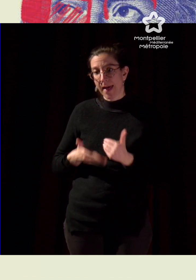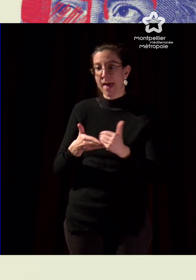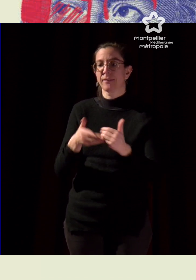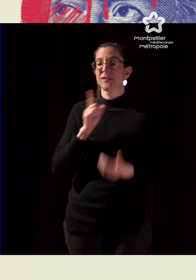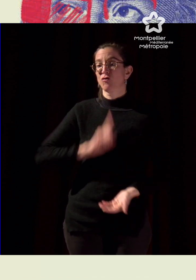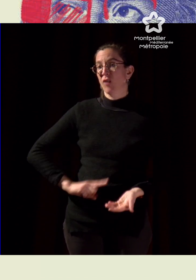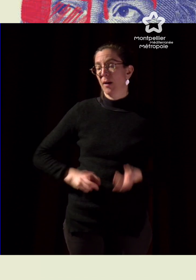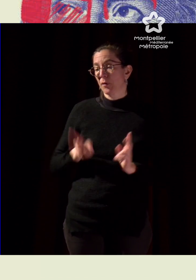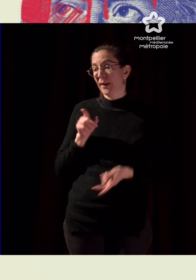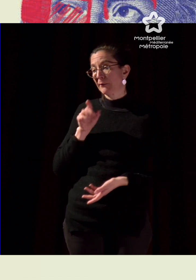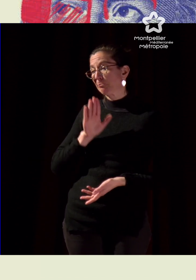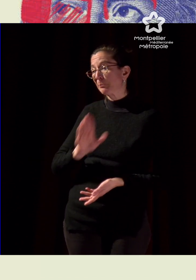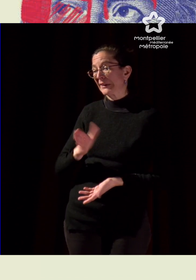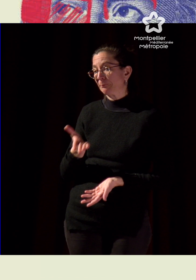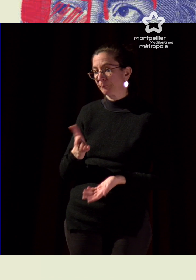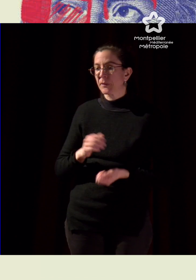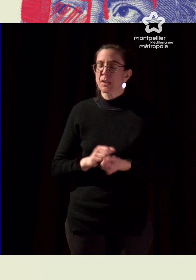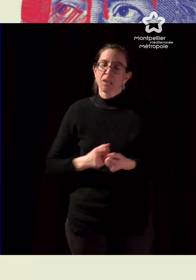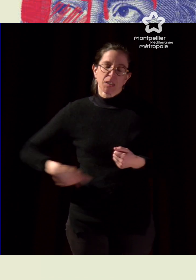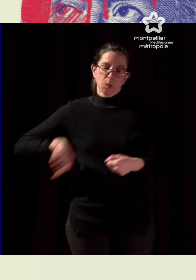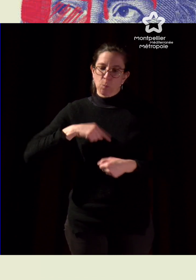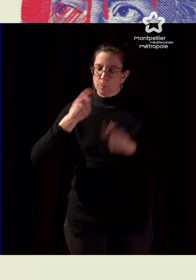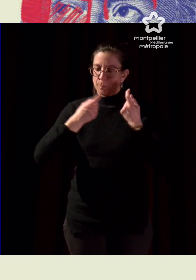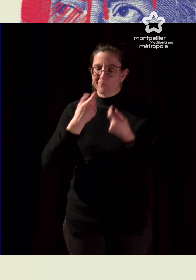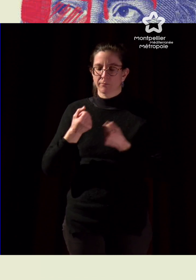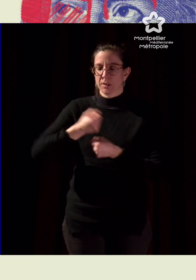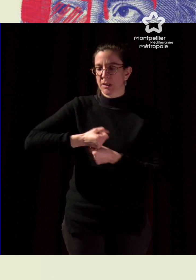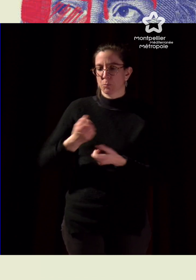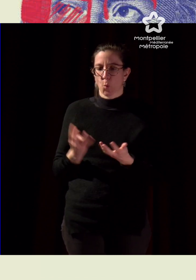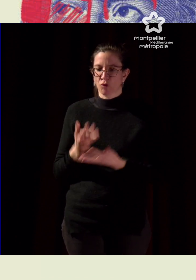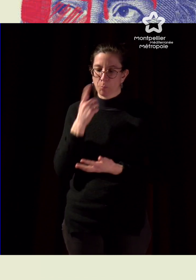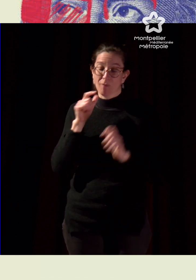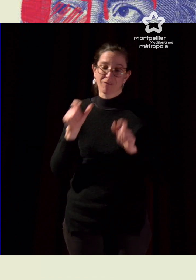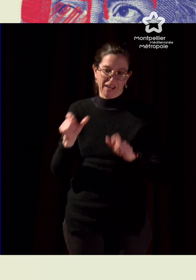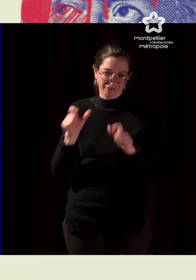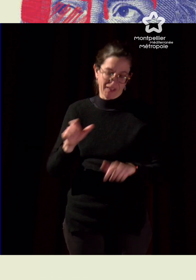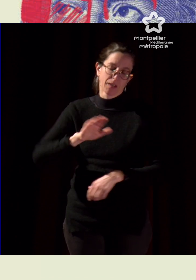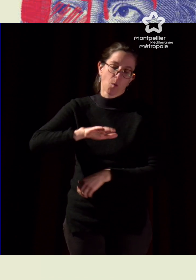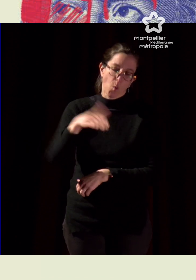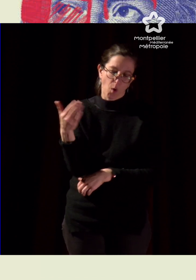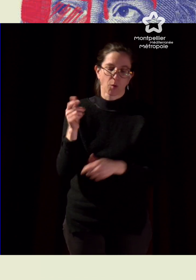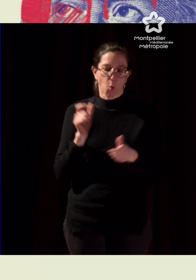lactose. Et donc, on a monté un projet pour aller vérifier ça avec d'autres